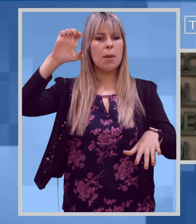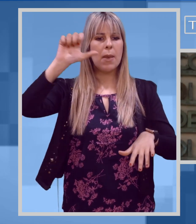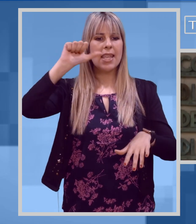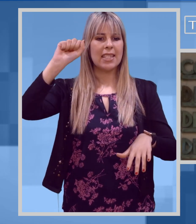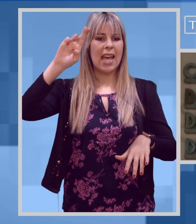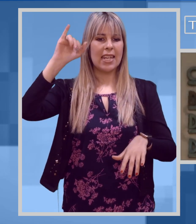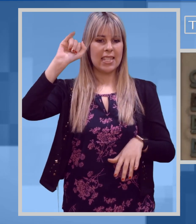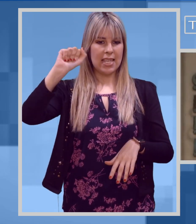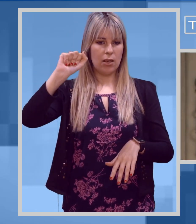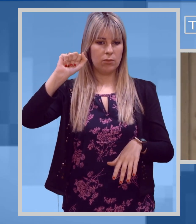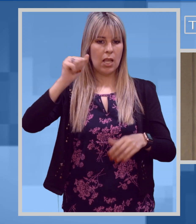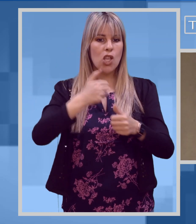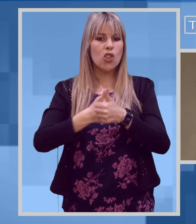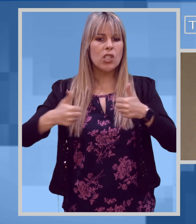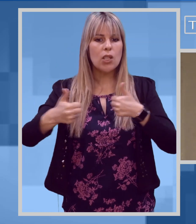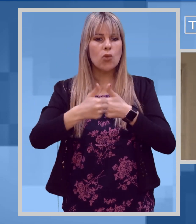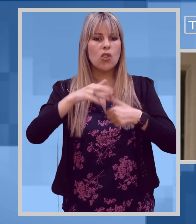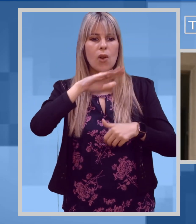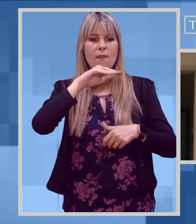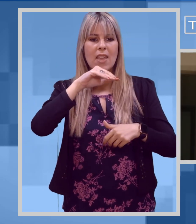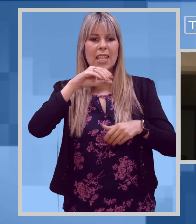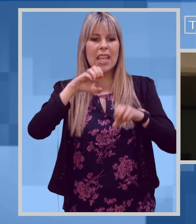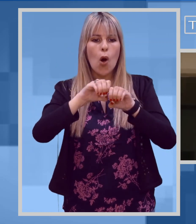la sostituzione delle vecchie condotte in amianto,